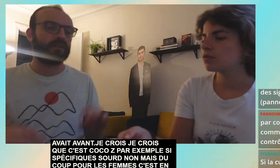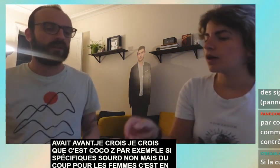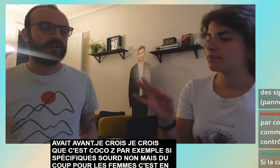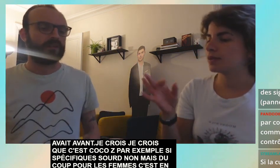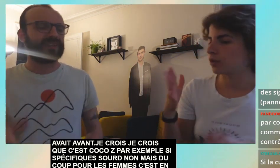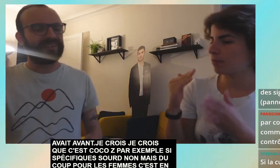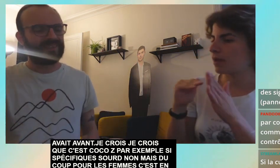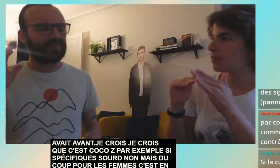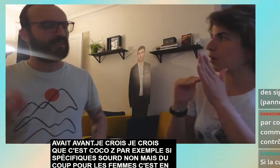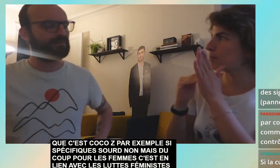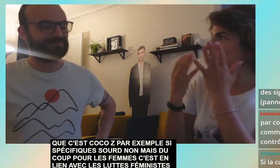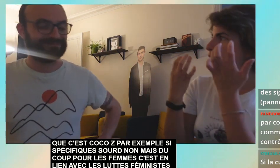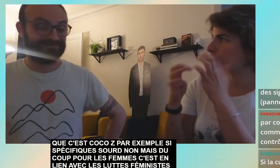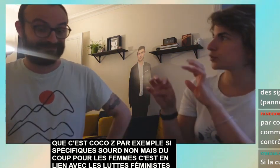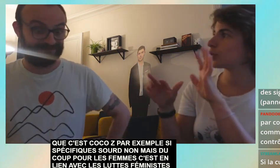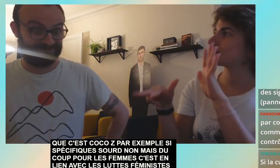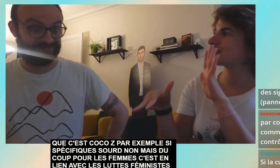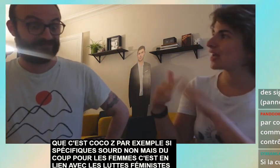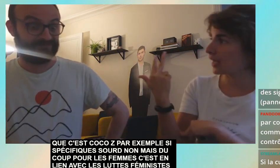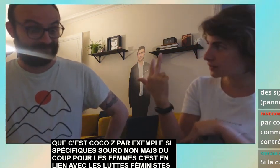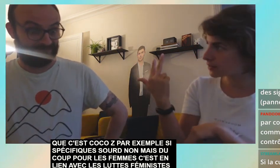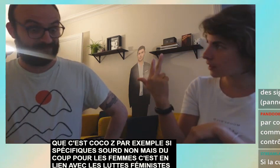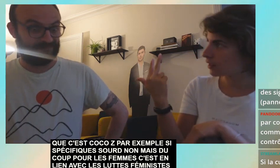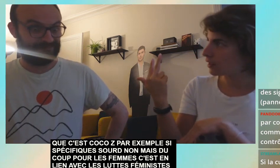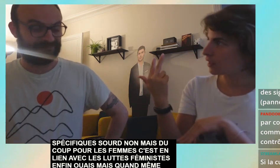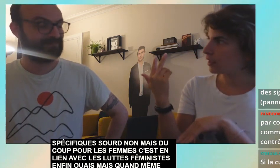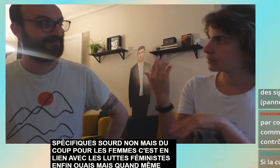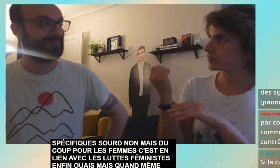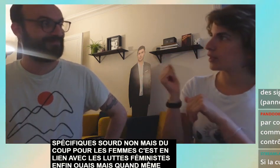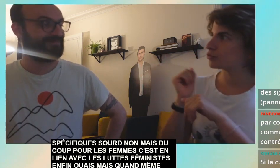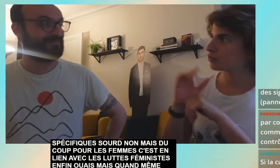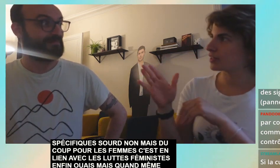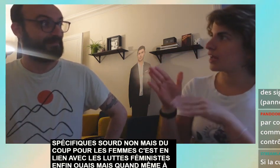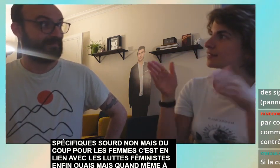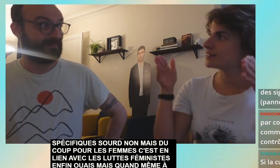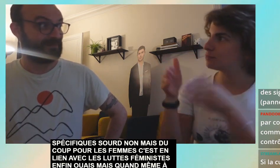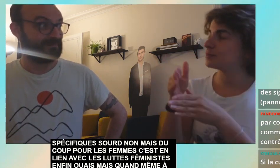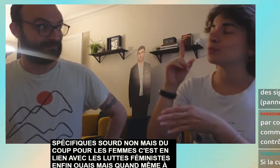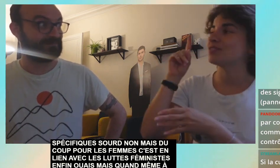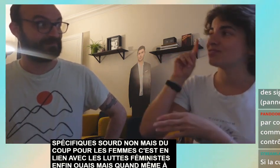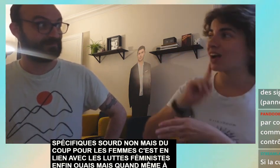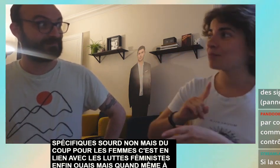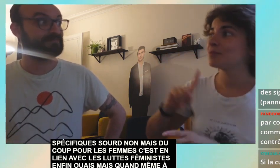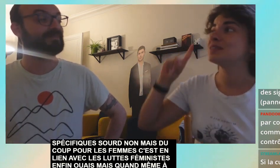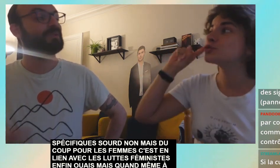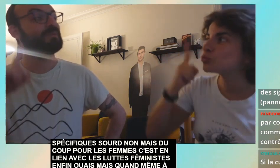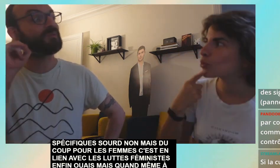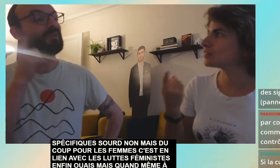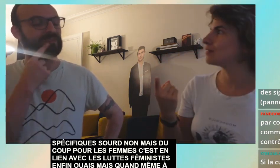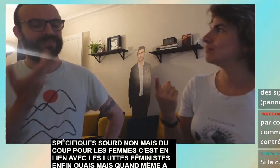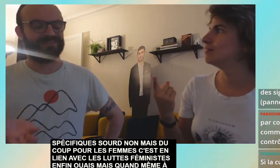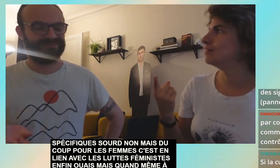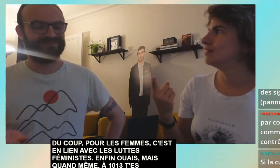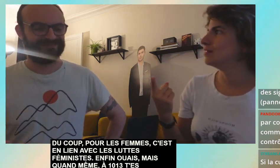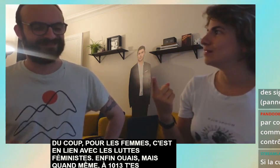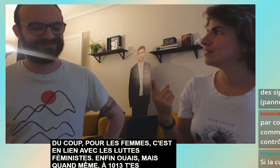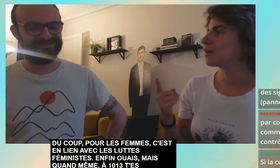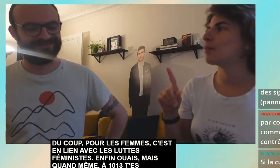ouais, mais quand même, c'était- en 1913, c'était un journal typique pour les femmes, mais sourde. sourde. Après